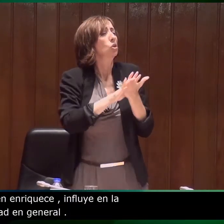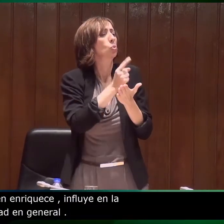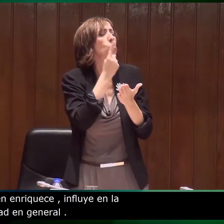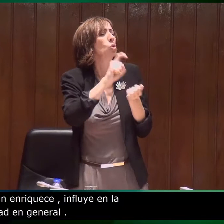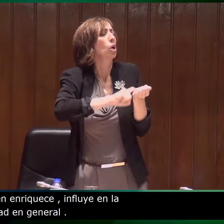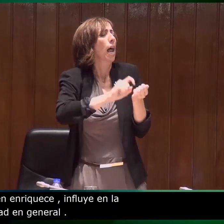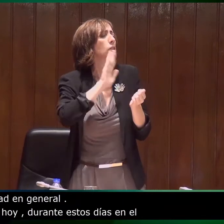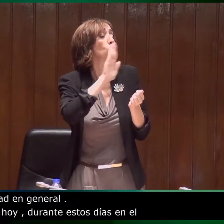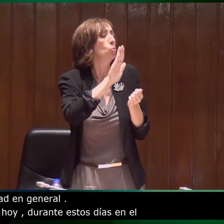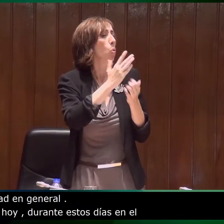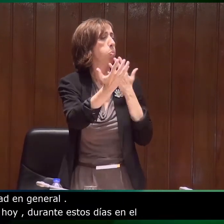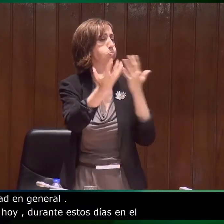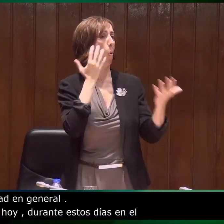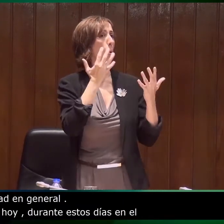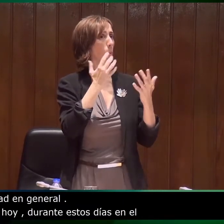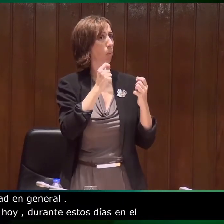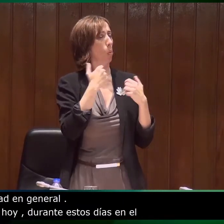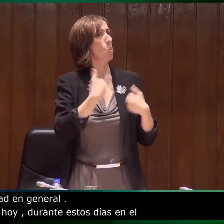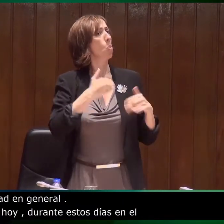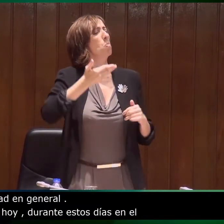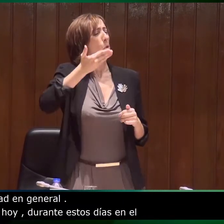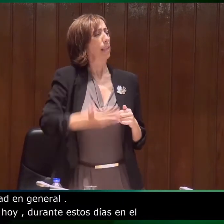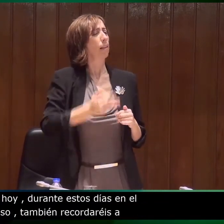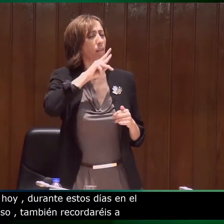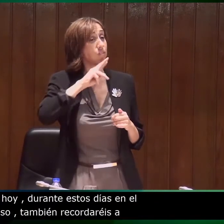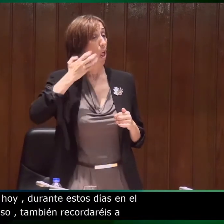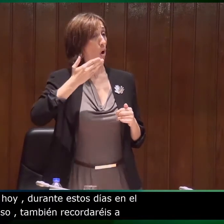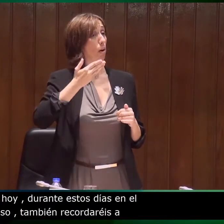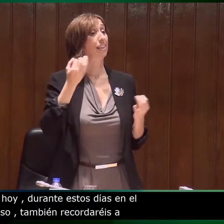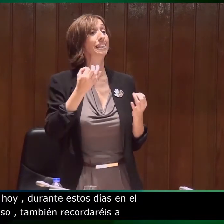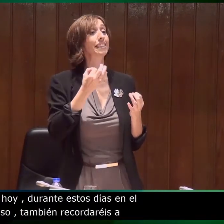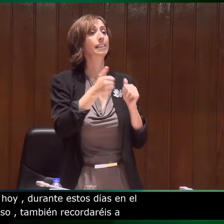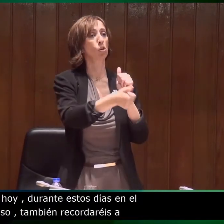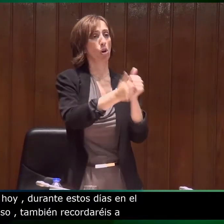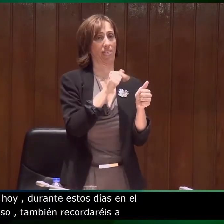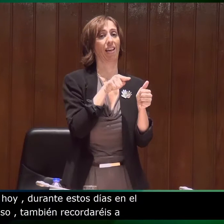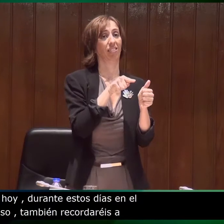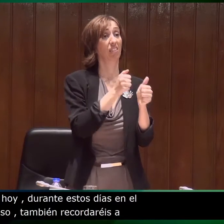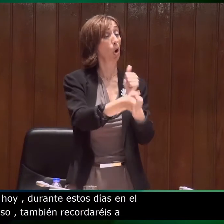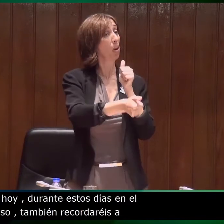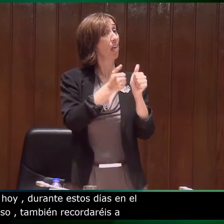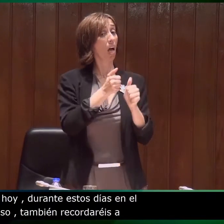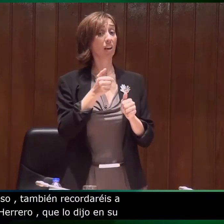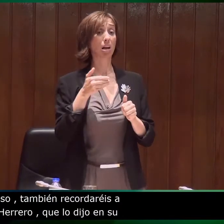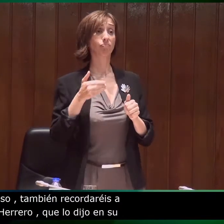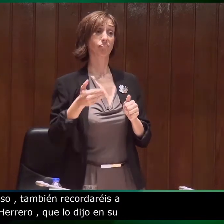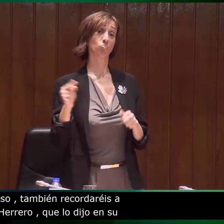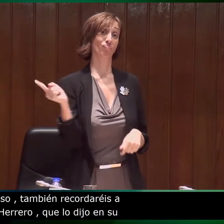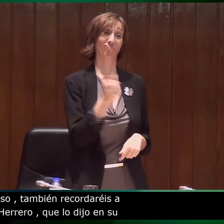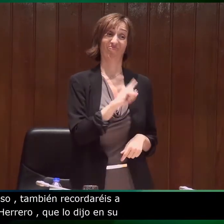que lo dijo en su momento que la lengua de signos tiene una característica propia un valor que es un valor intrínseco que es